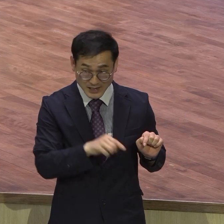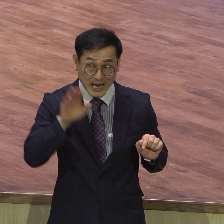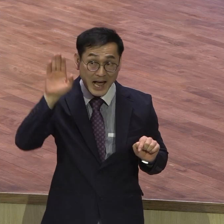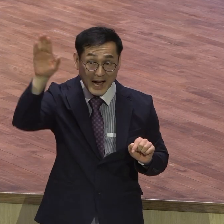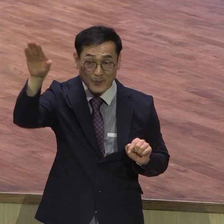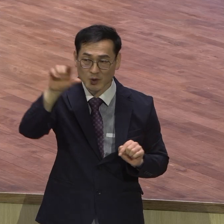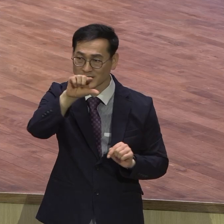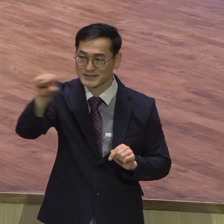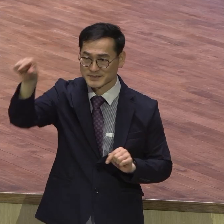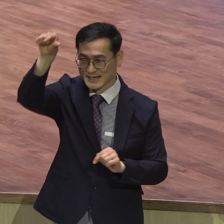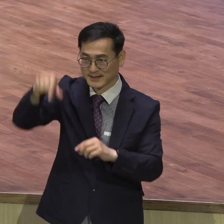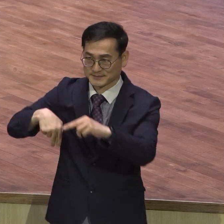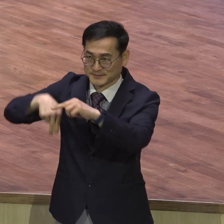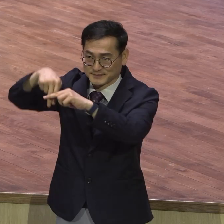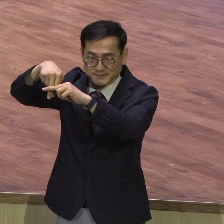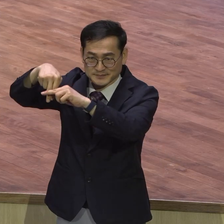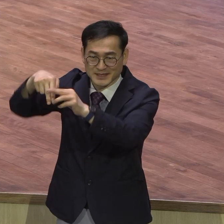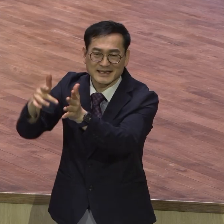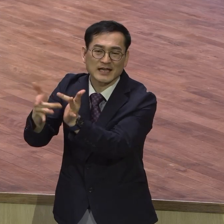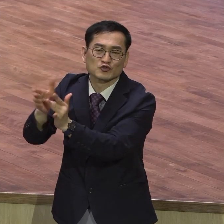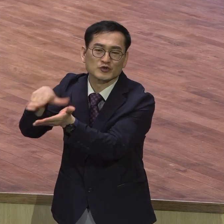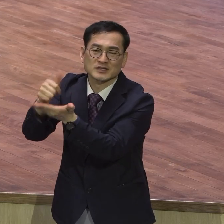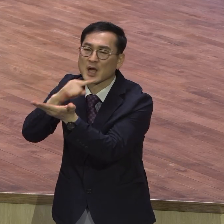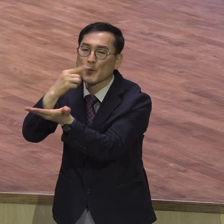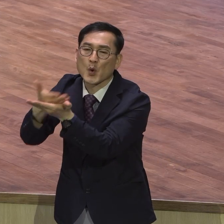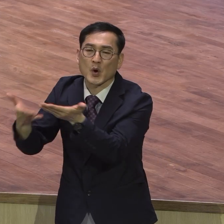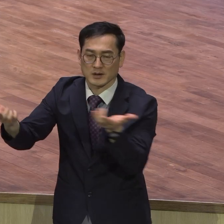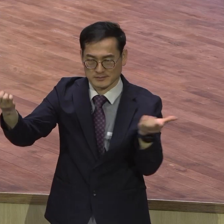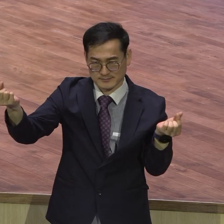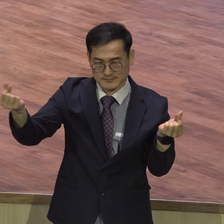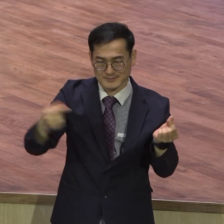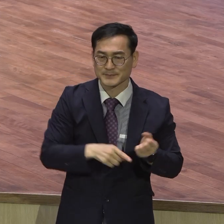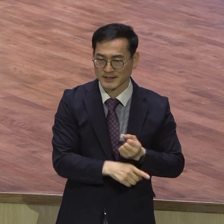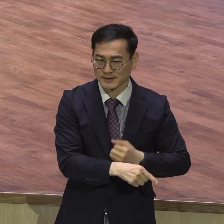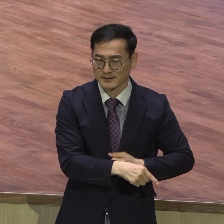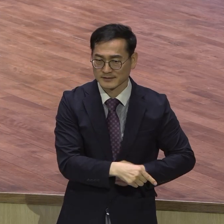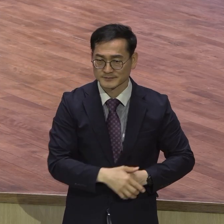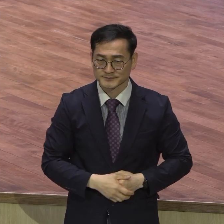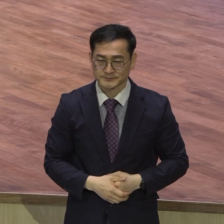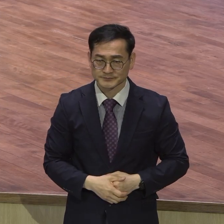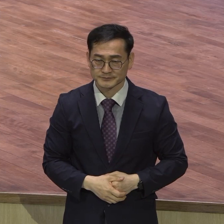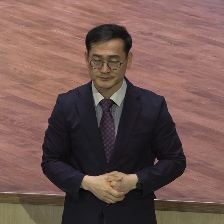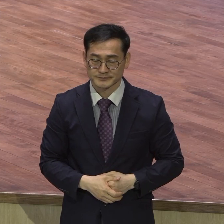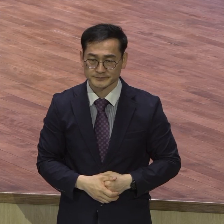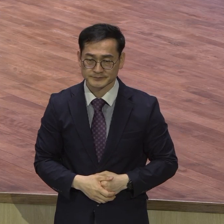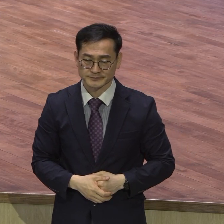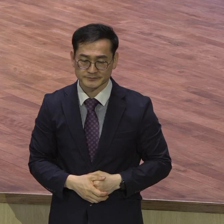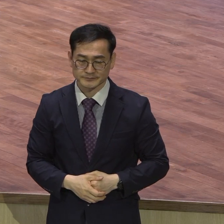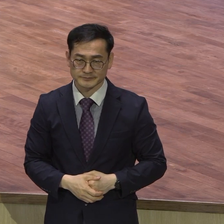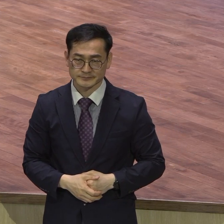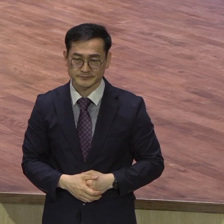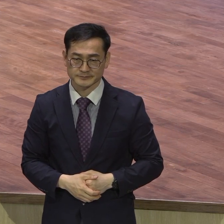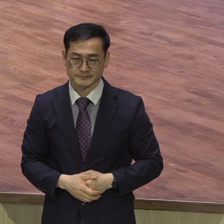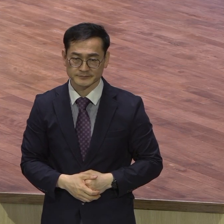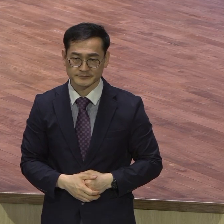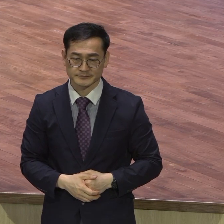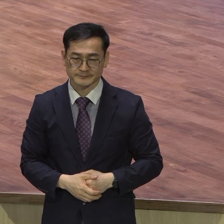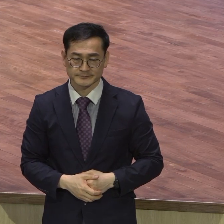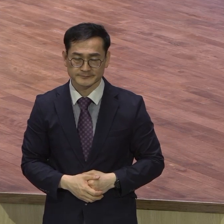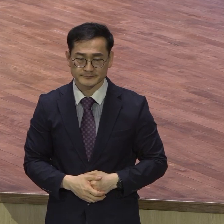흘리실 예수 그리스도의 보일의 피를 의미하는데 하나님으로부터 택한 받은 영적